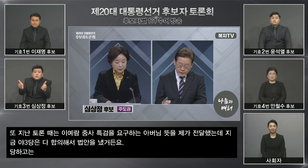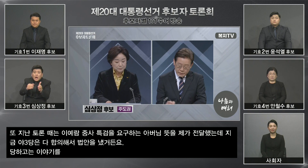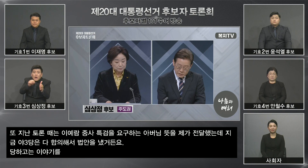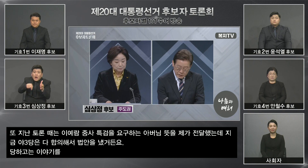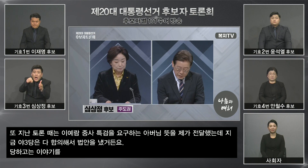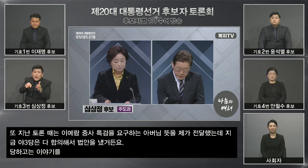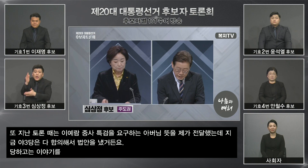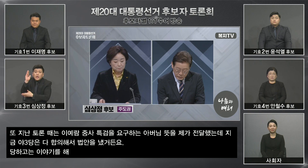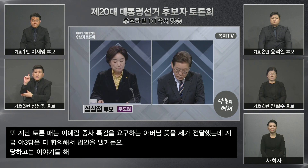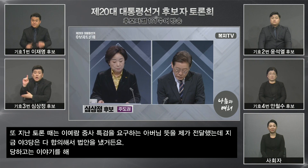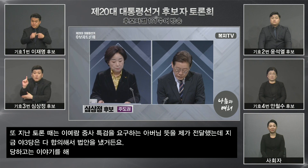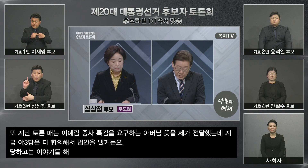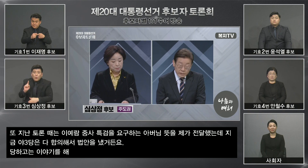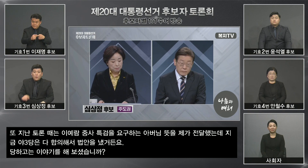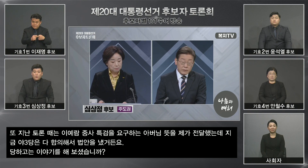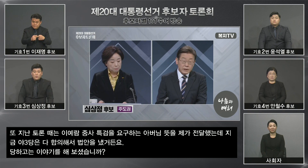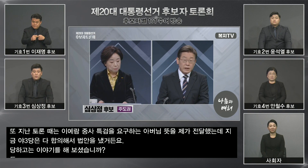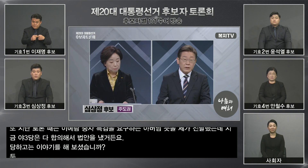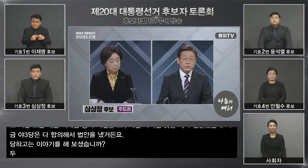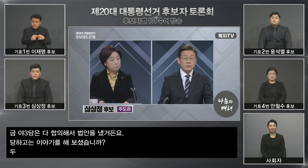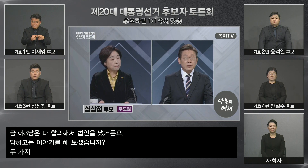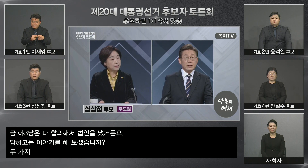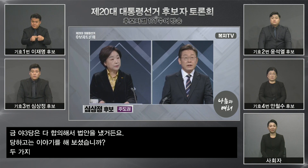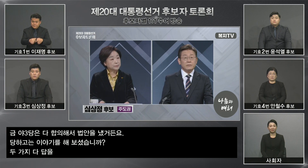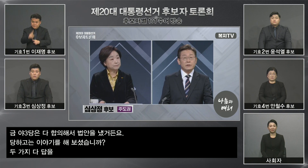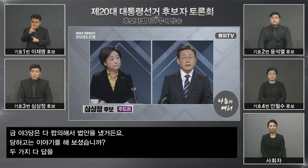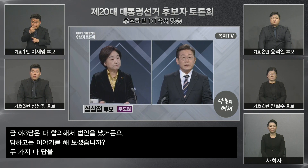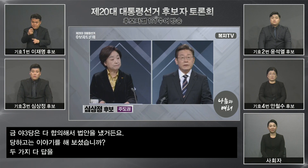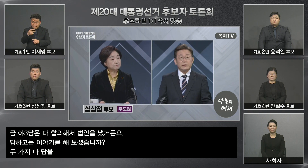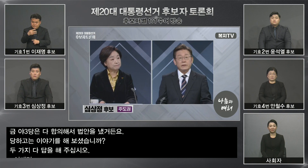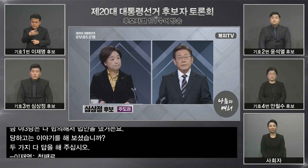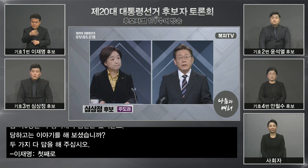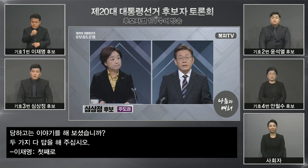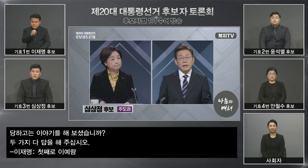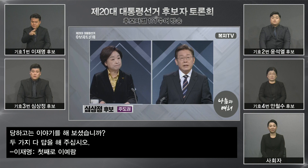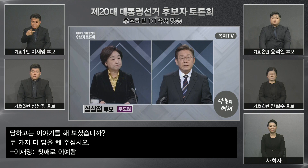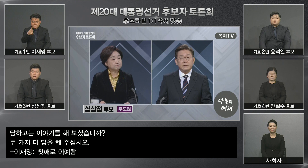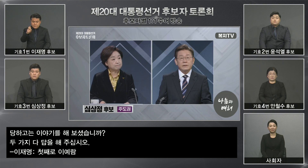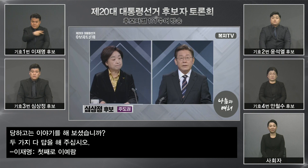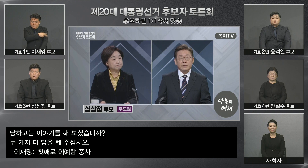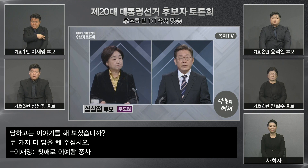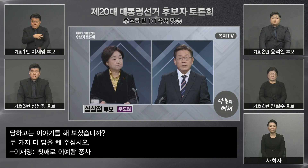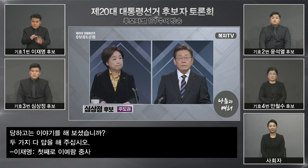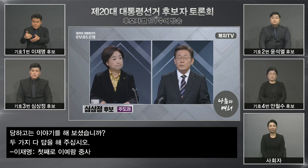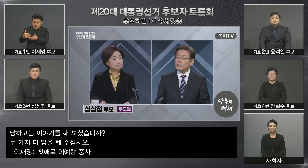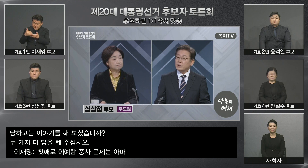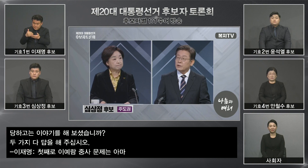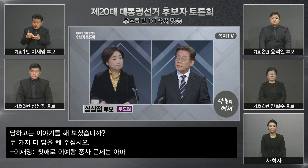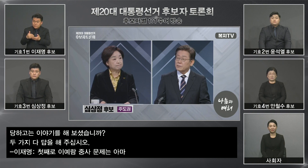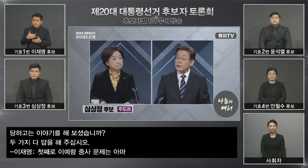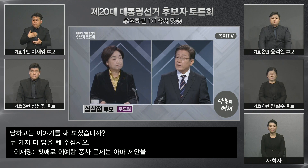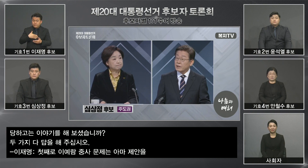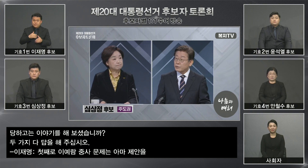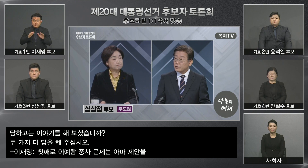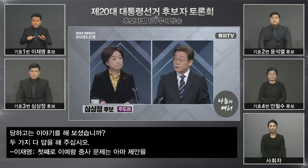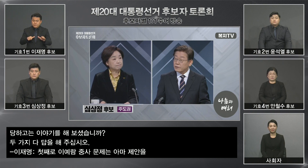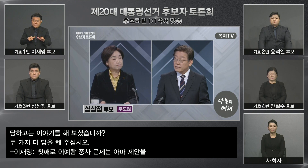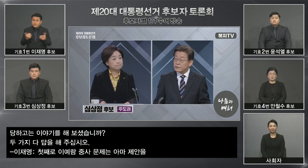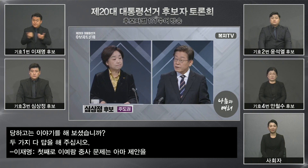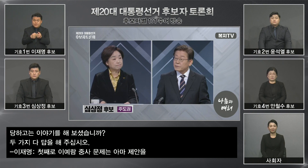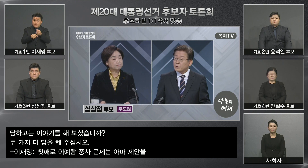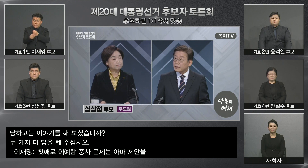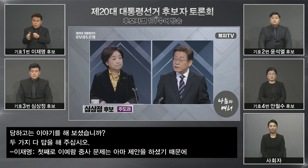주시죠. 네. 첫째로 이해랑 중사 문제는 아마 제안하셨기 때문에 뭐 민주당이 특별히 반대할